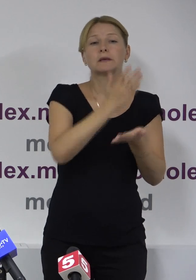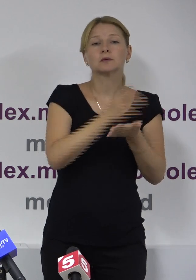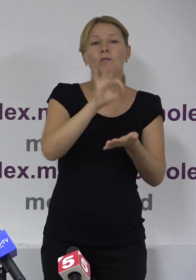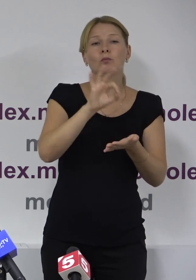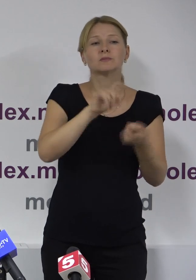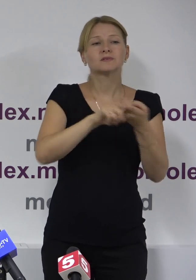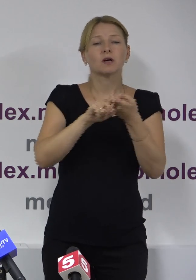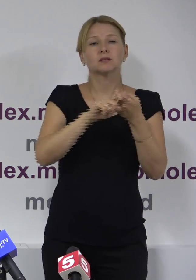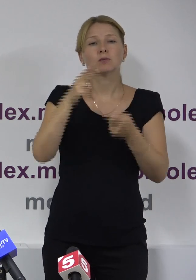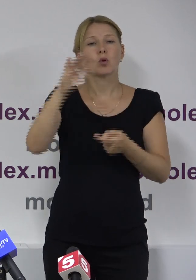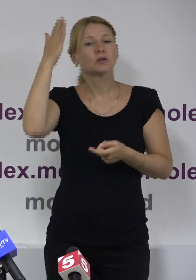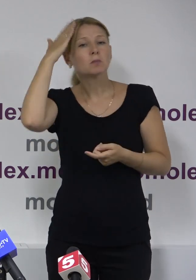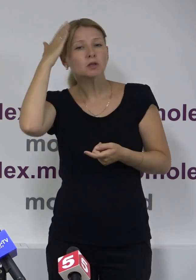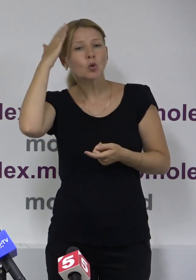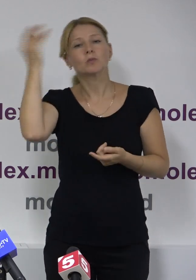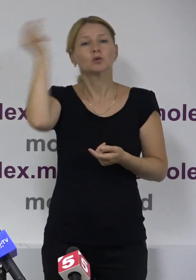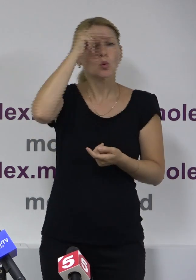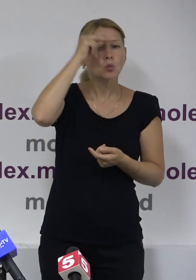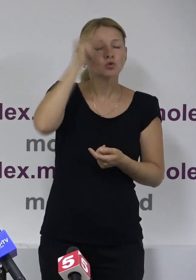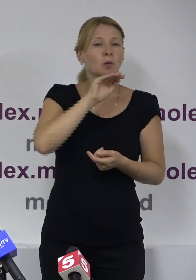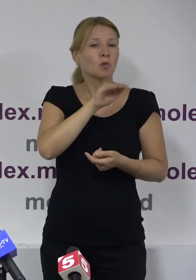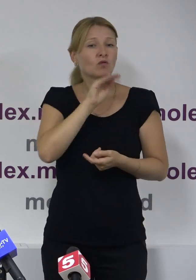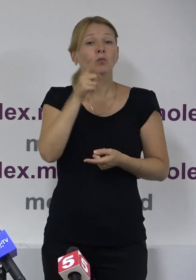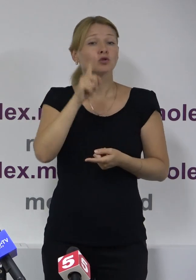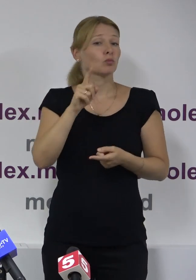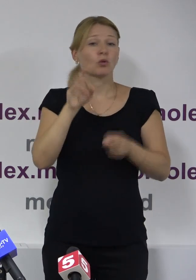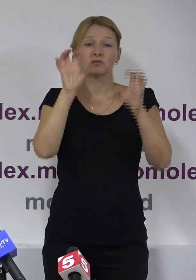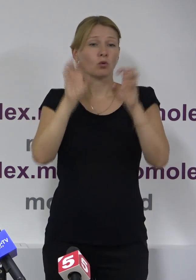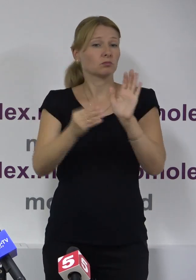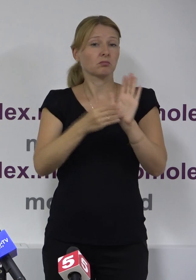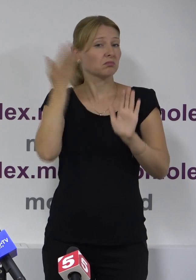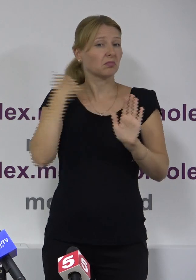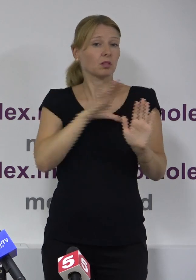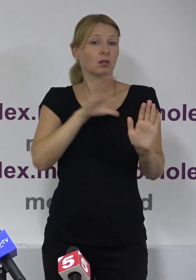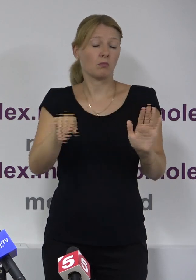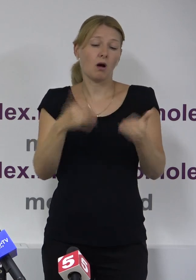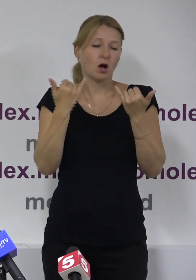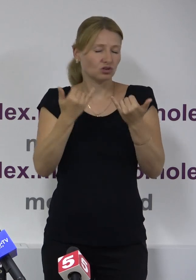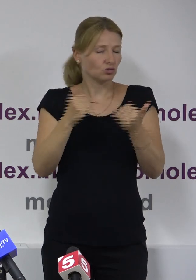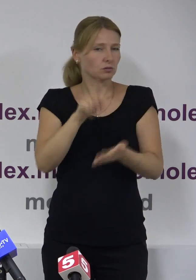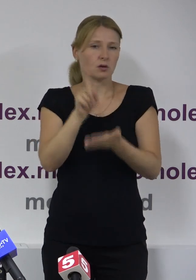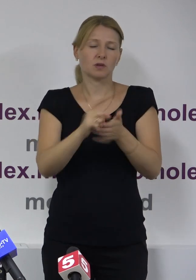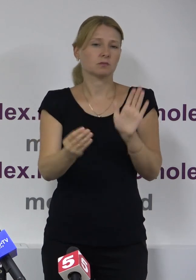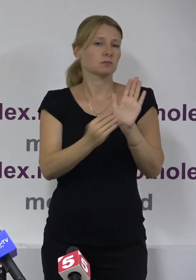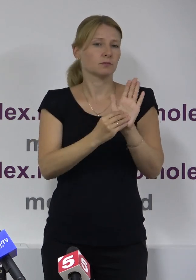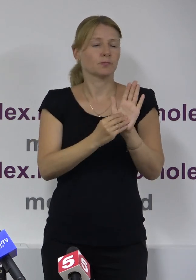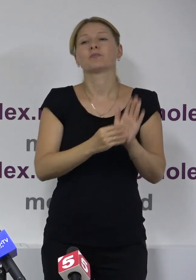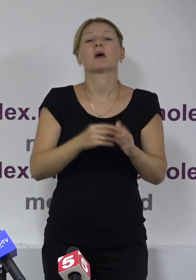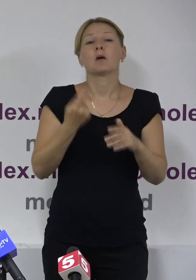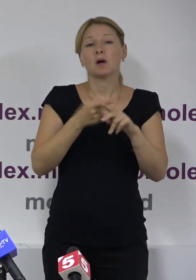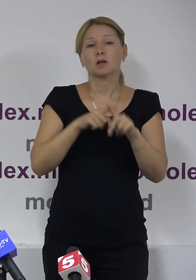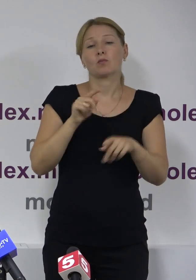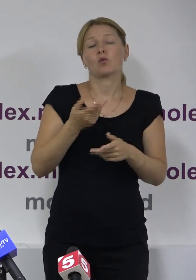ce în trecut lipsea din codul electoral. În ceea ce privește referendumul